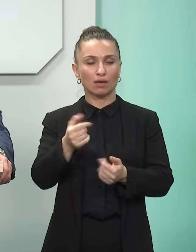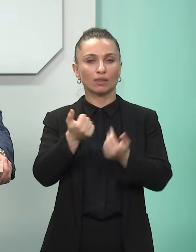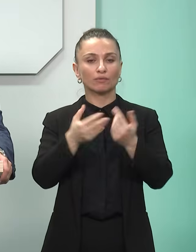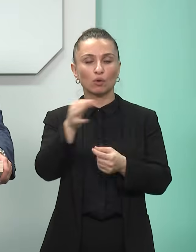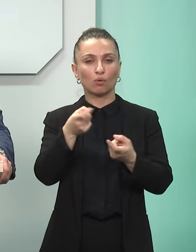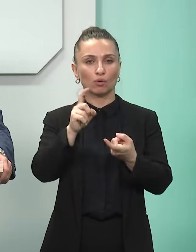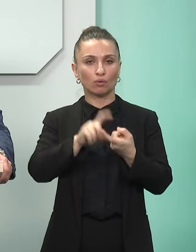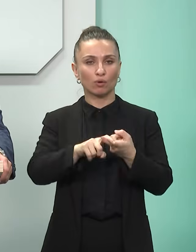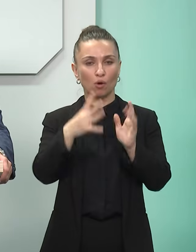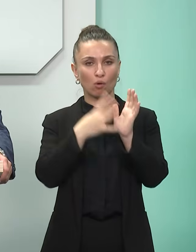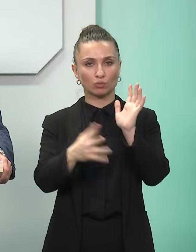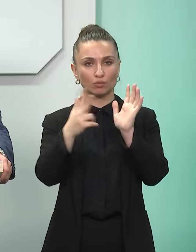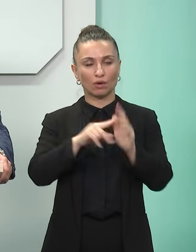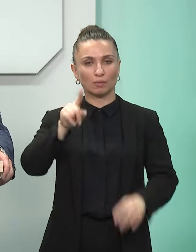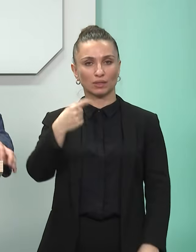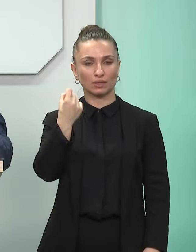დათვლილი უბნების